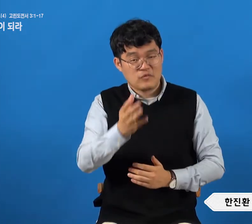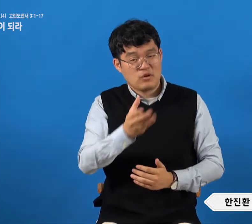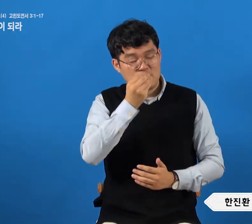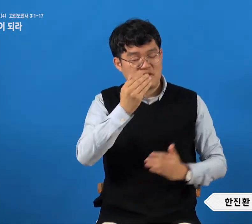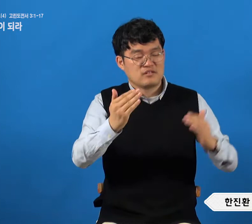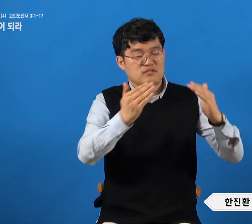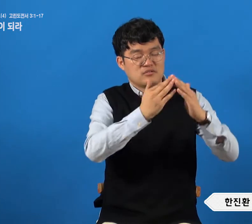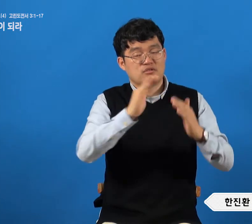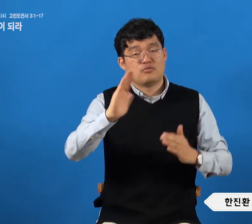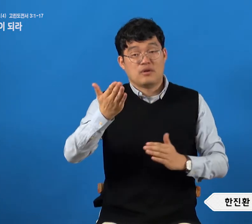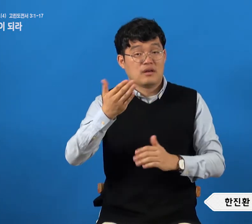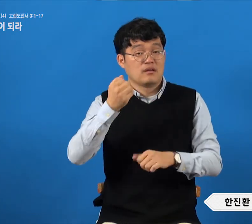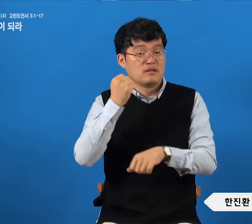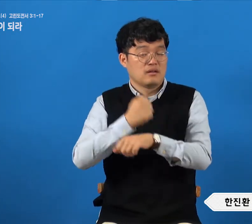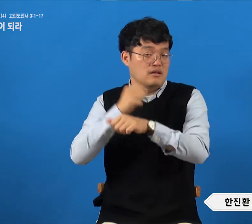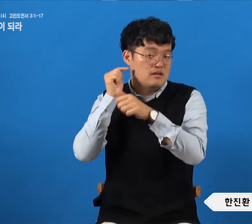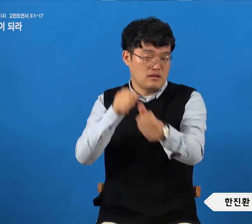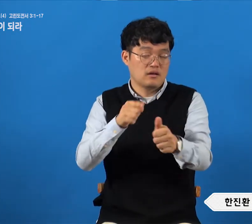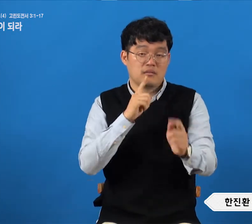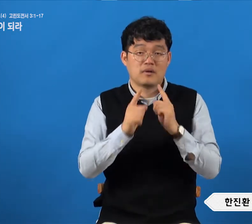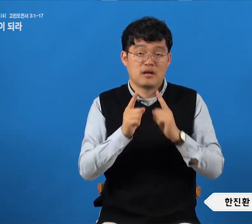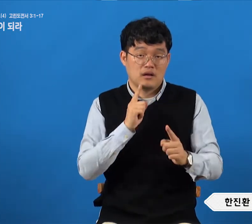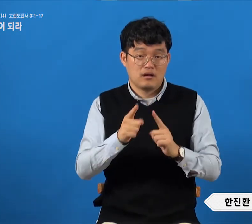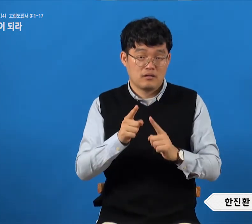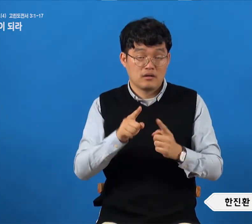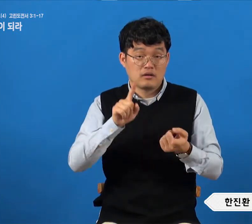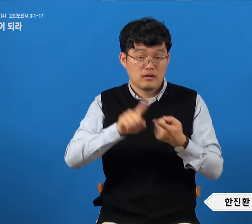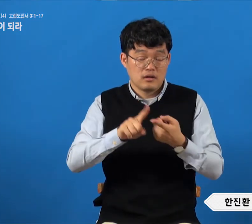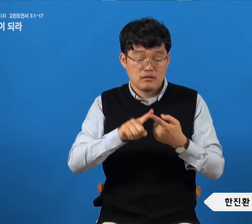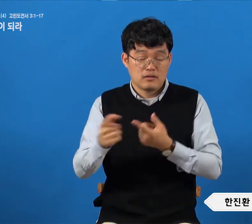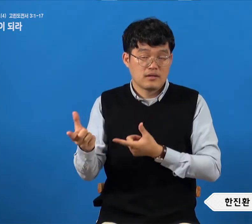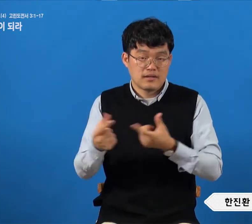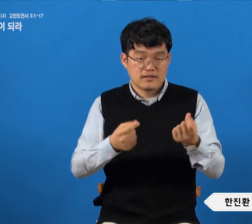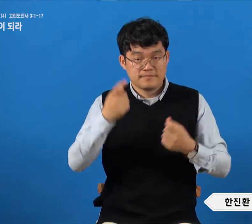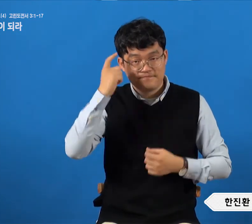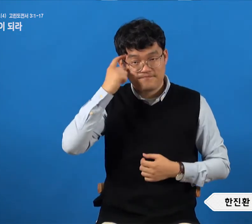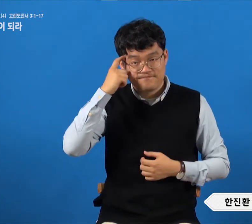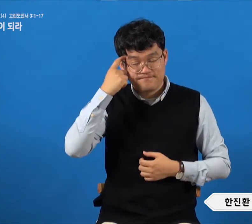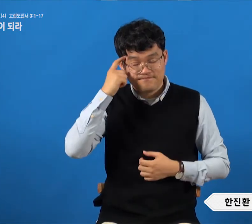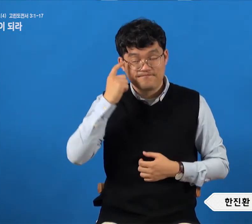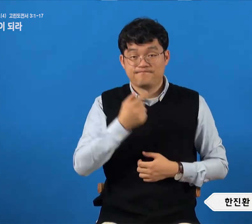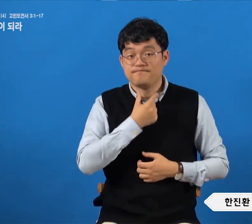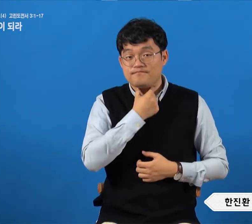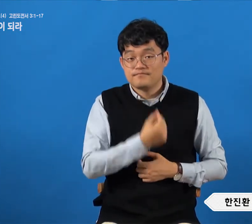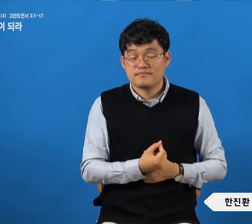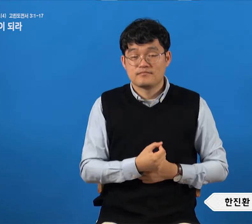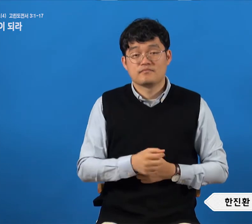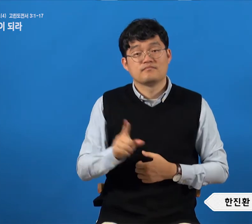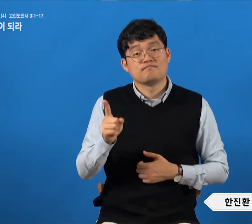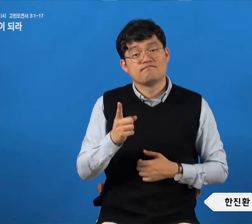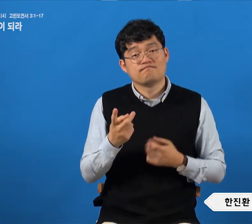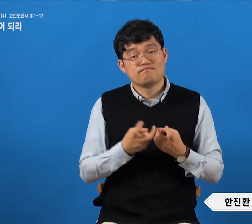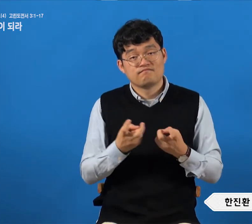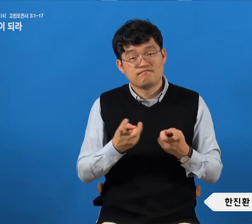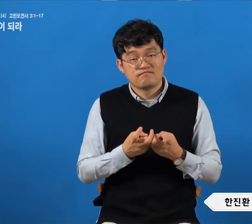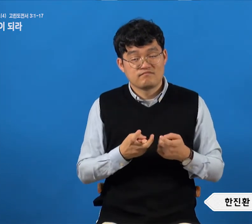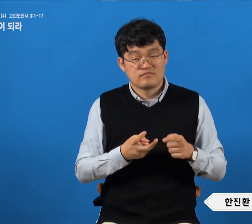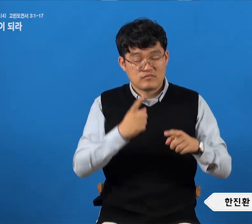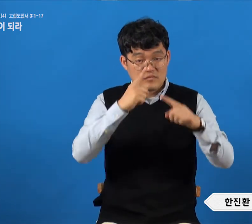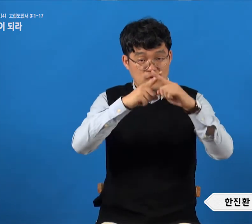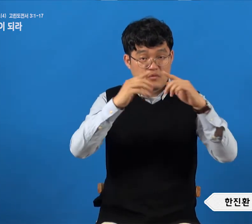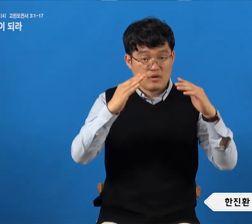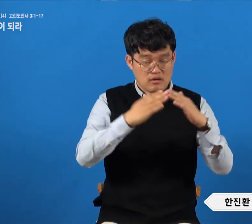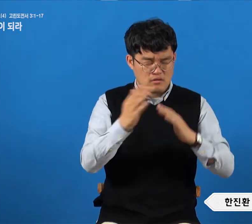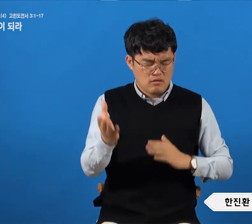하라 하는 말씀입니다. 오늘은 이제 그것을 한번 생각을 해보겠습니다. 어떻게 하면 교회가